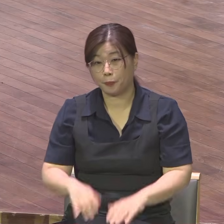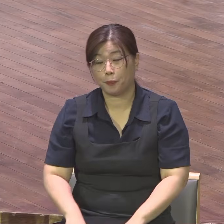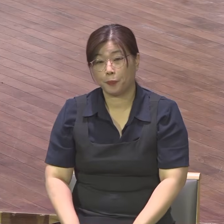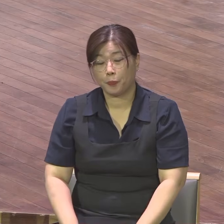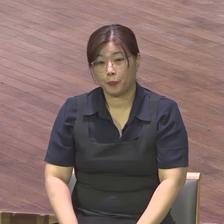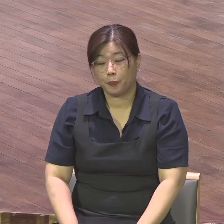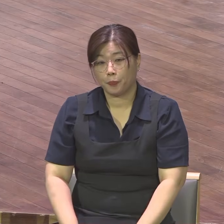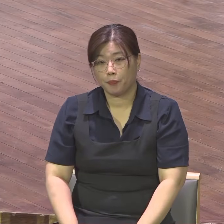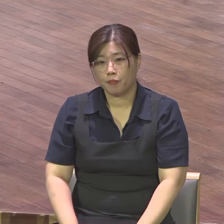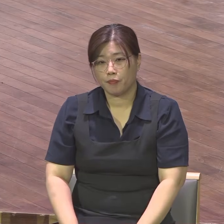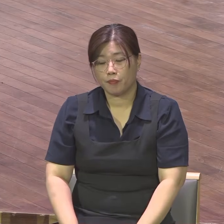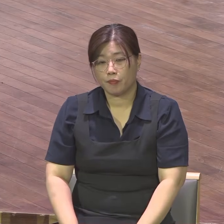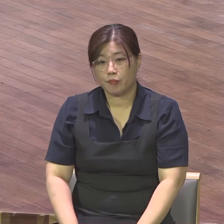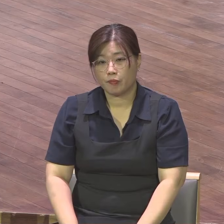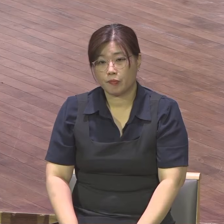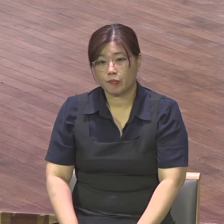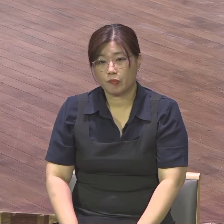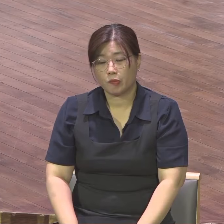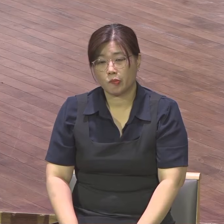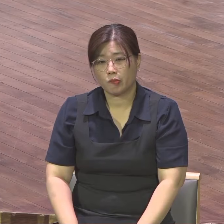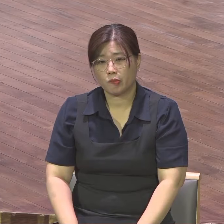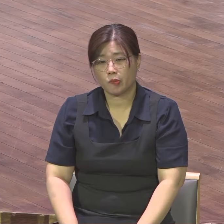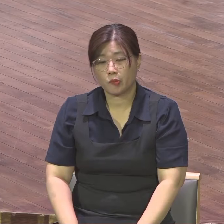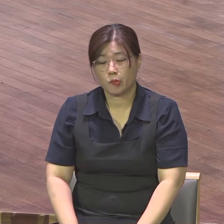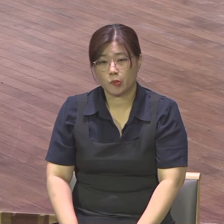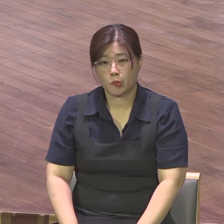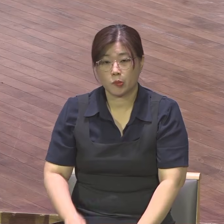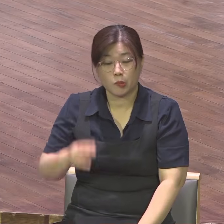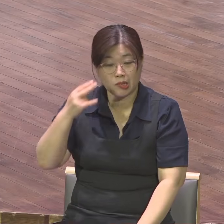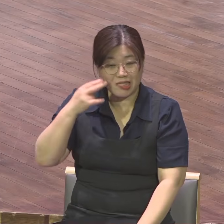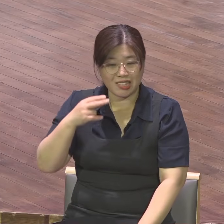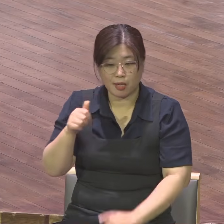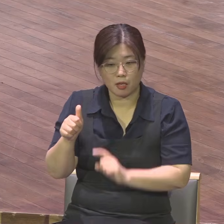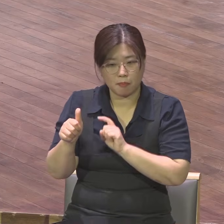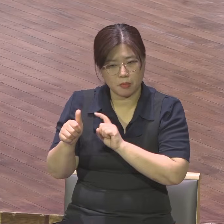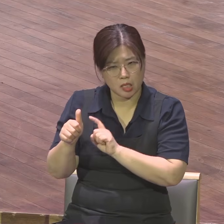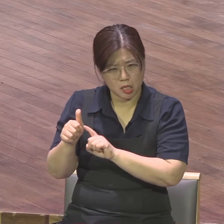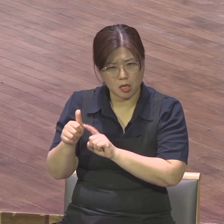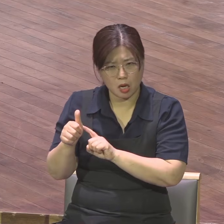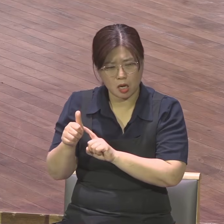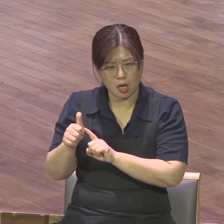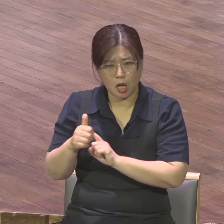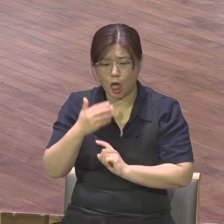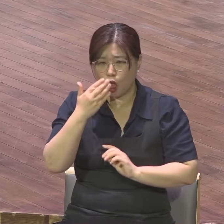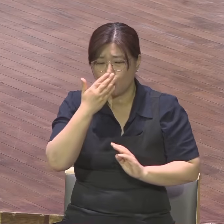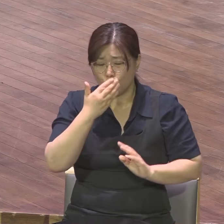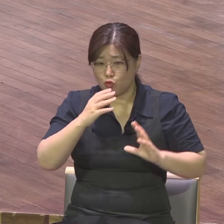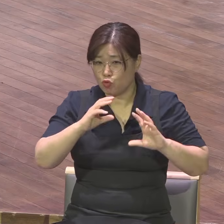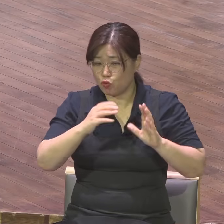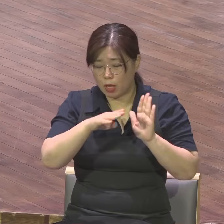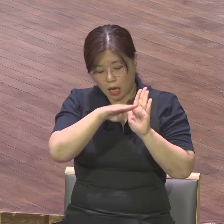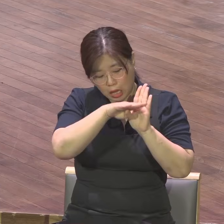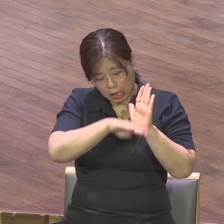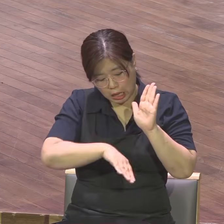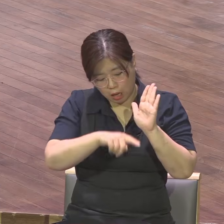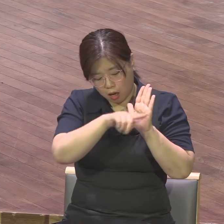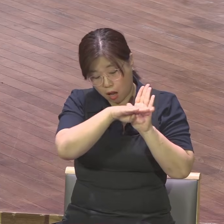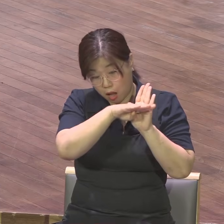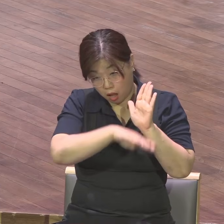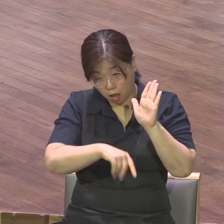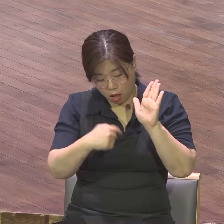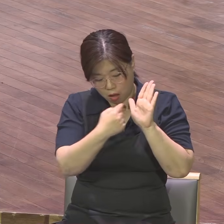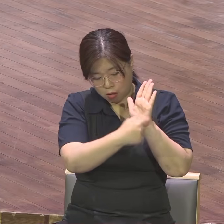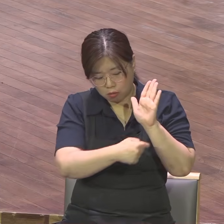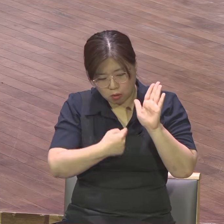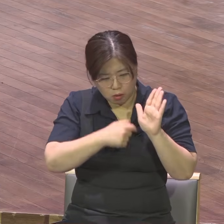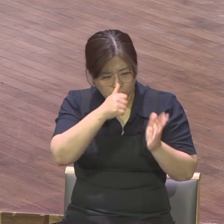부분이 있어요. 그것은 바로 에레미야가 남유다 백성들이 범죄한 것을 마치 자신이